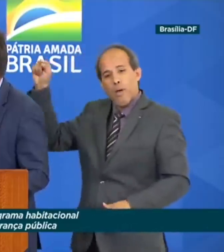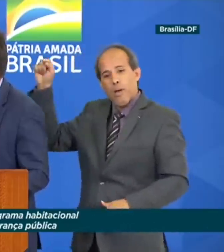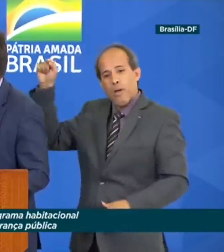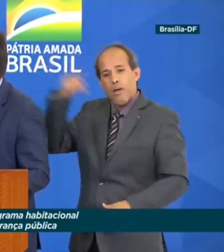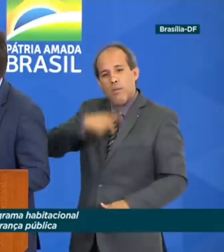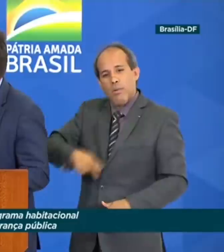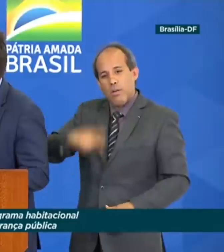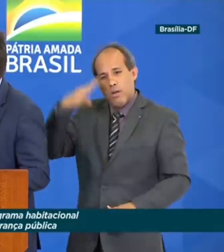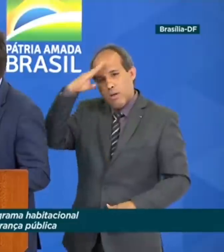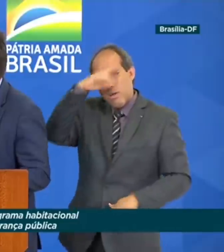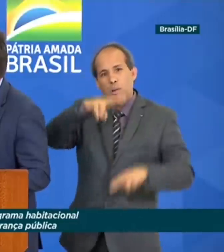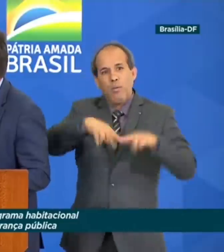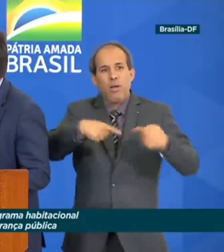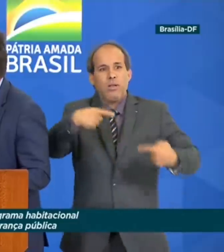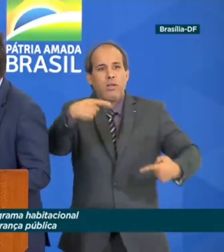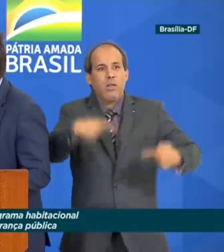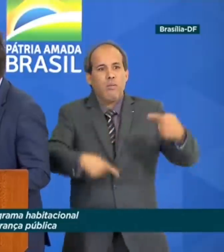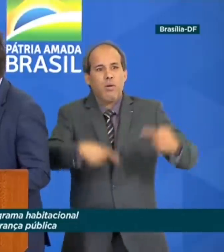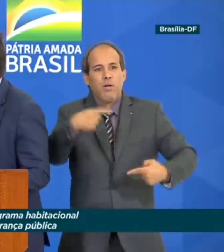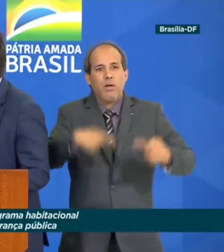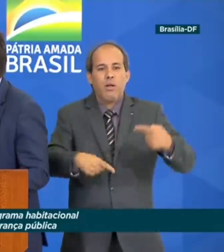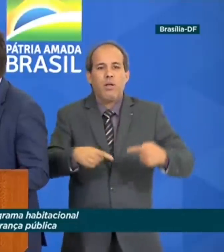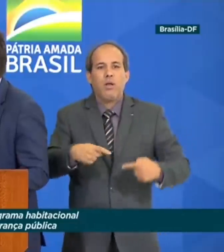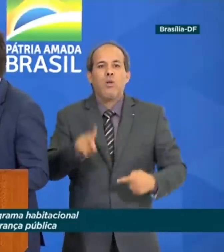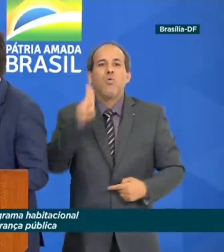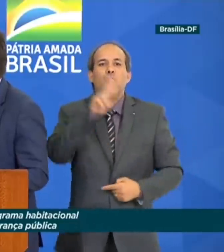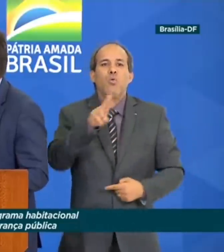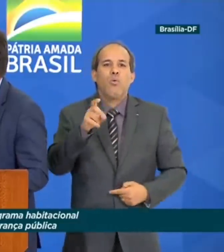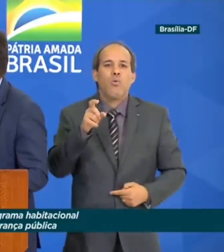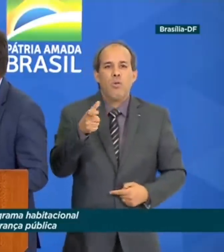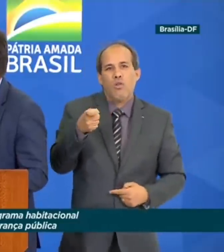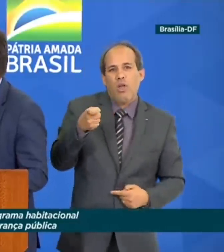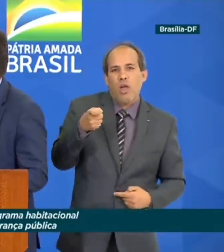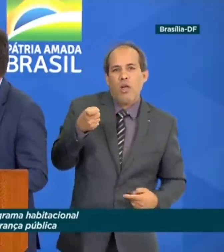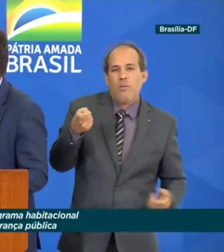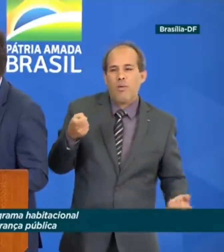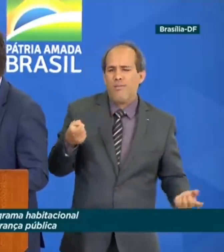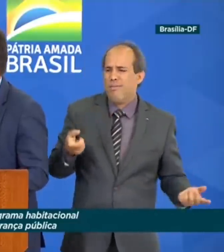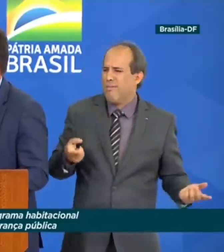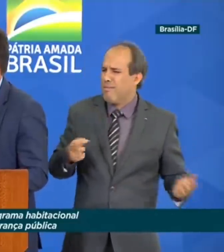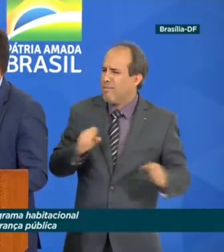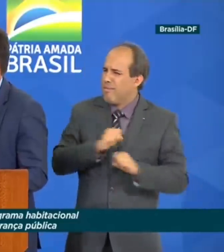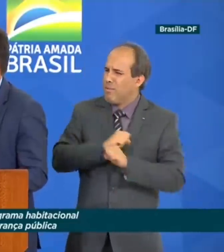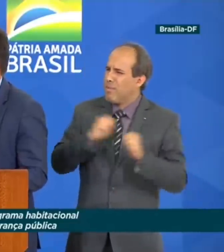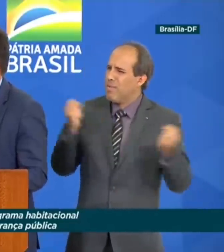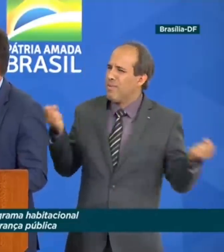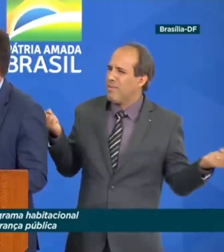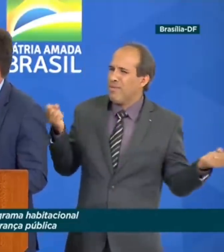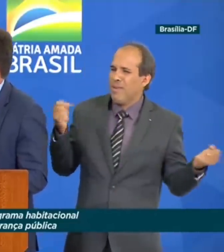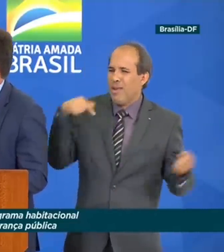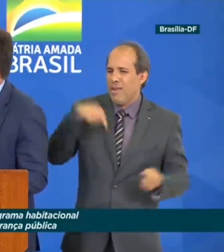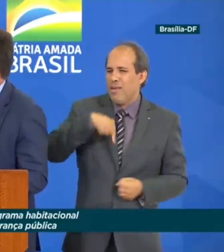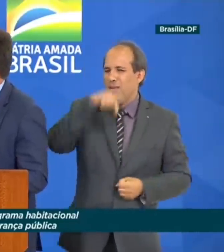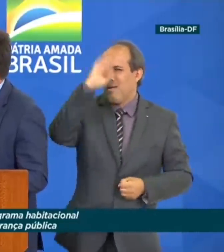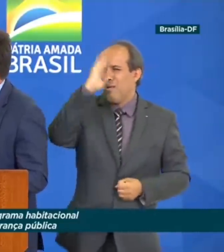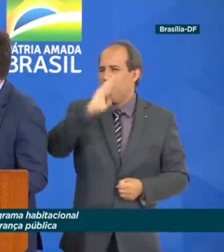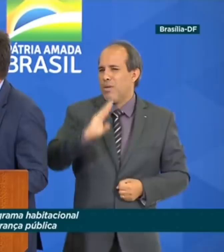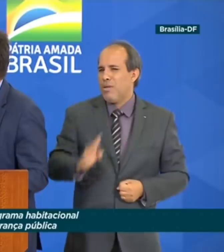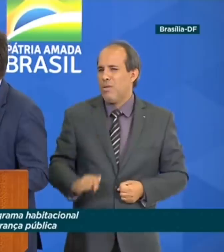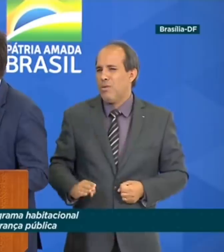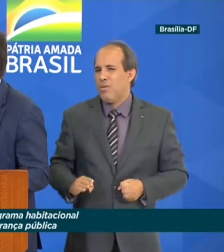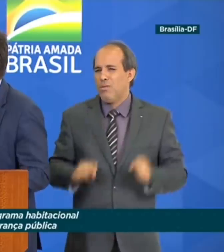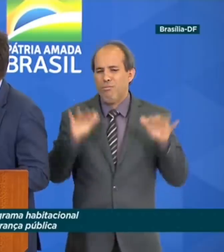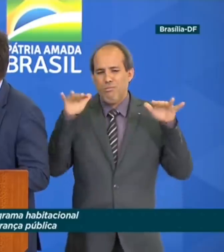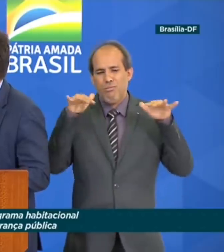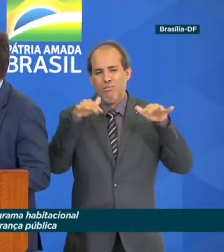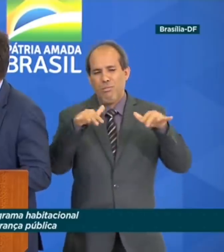por causa da política da apologia às armas. E veja só, no Brasil, todos estão vendo o êxito